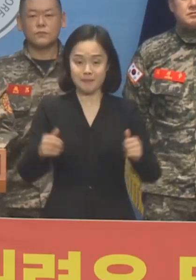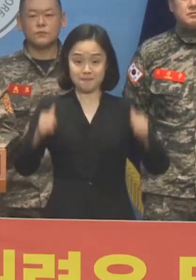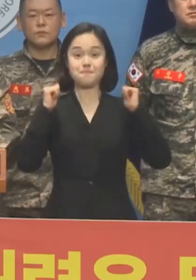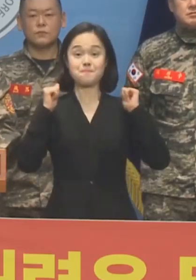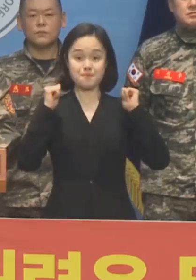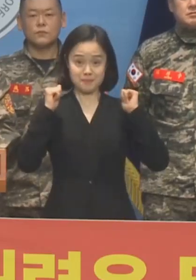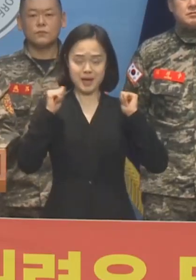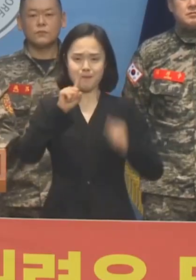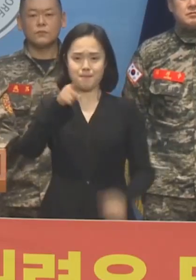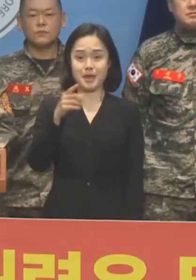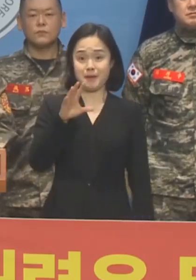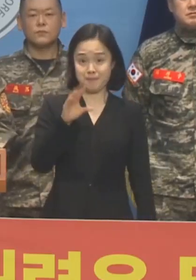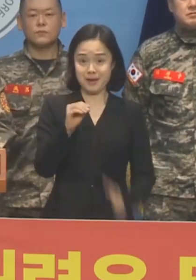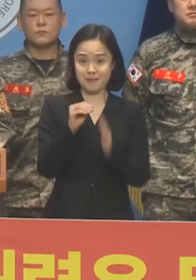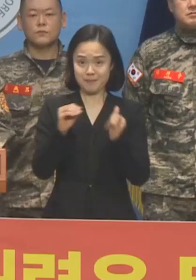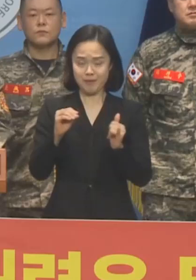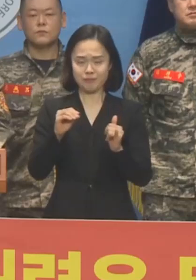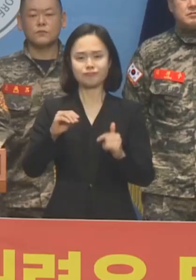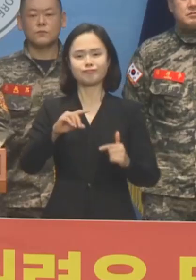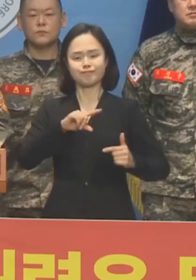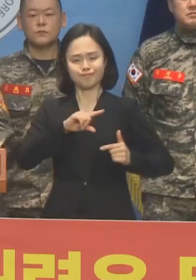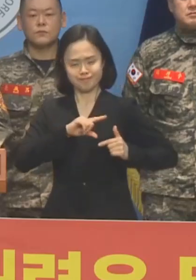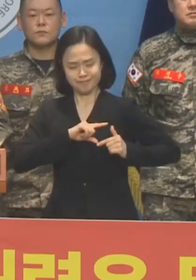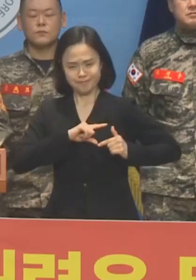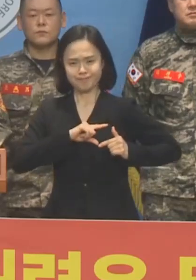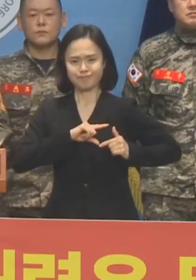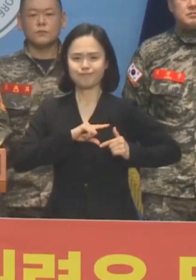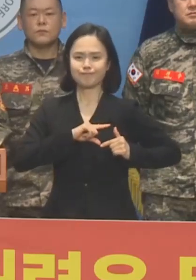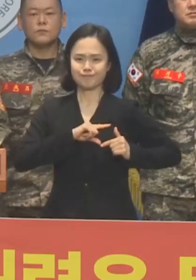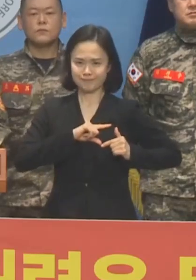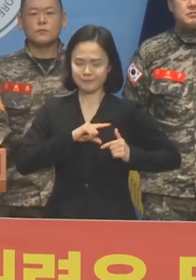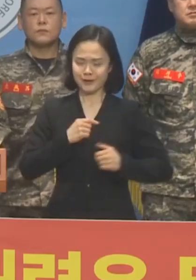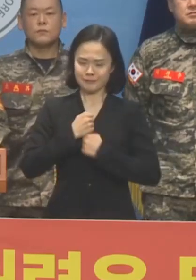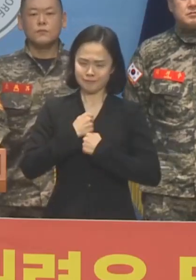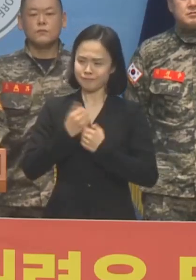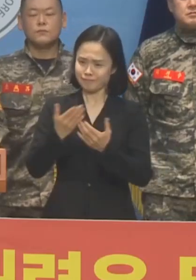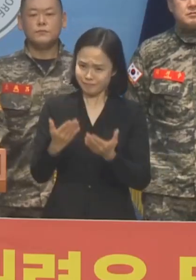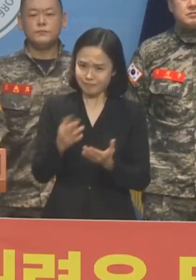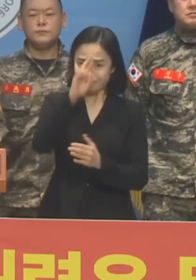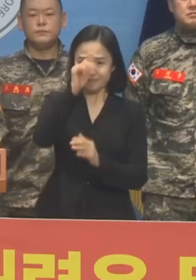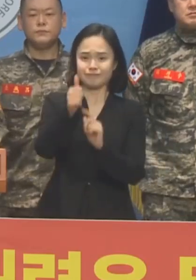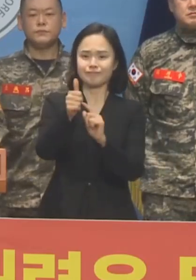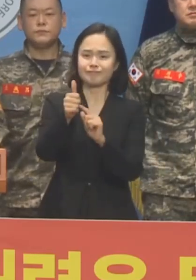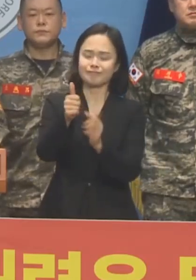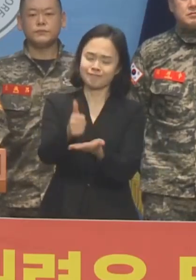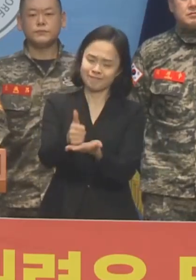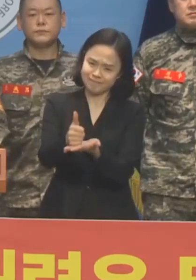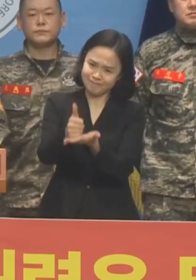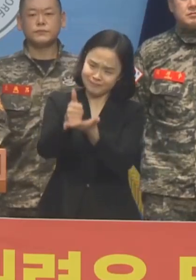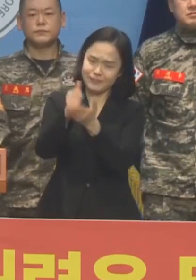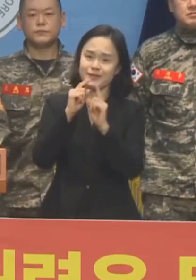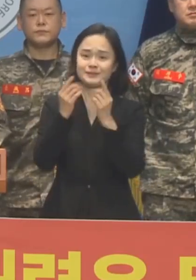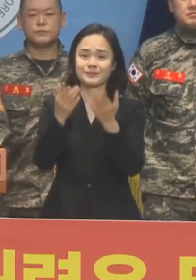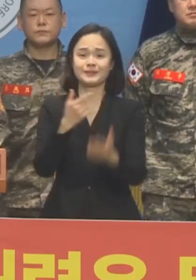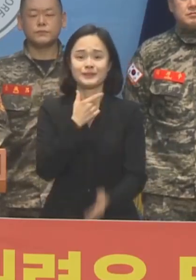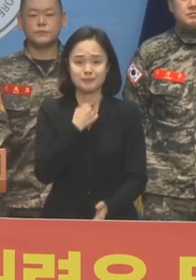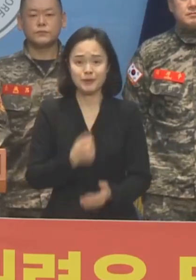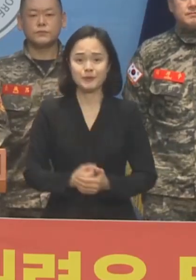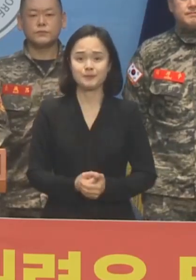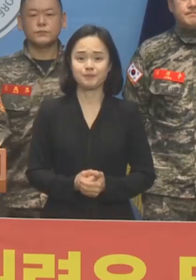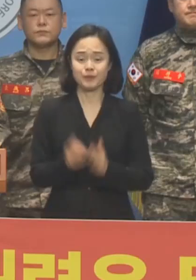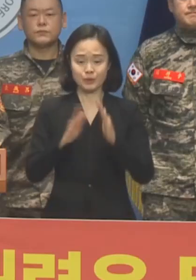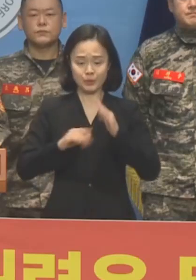지켜준 박정훈 대령께 경의를 표합니다. 그리고 공정과 상식에